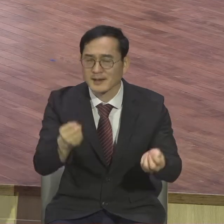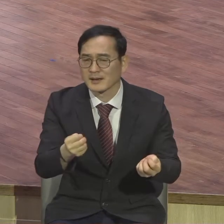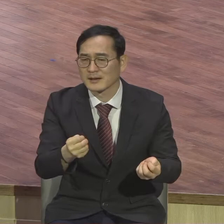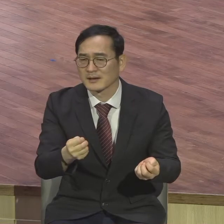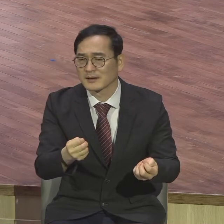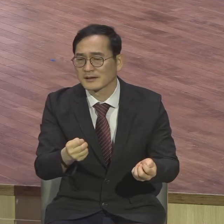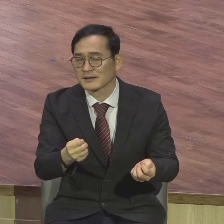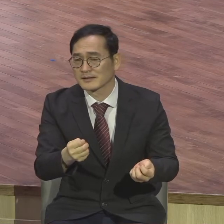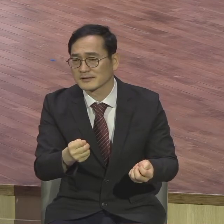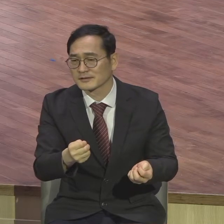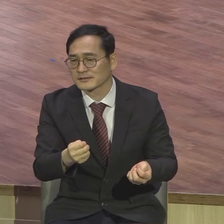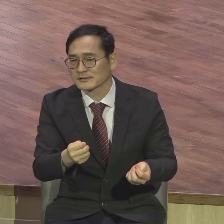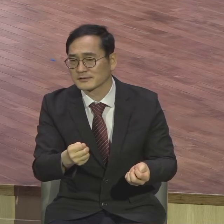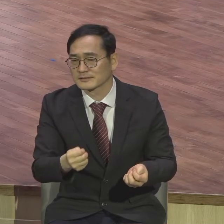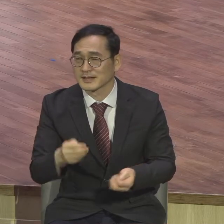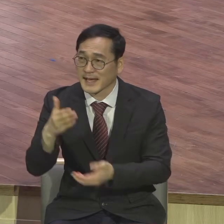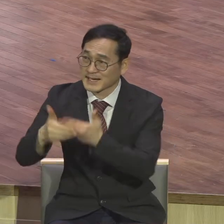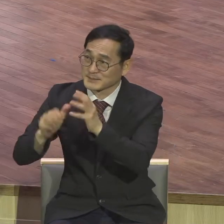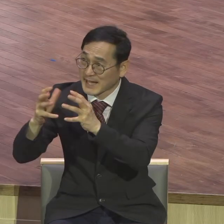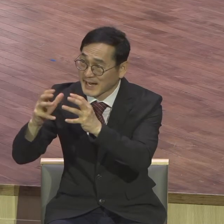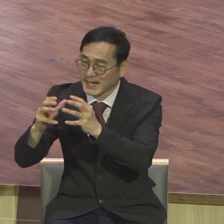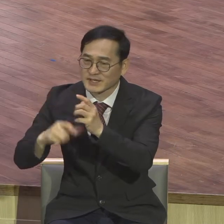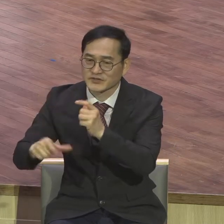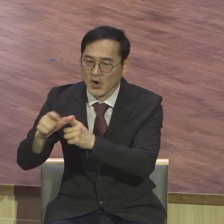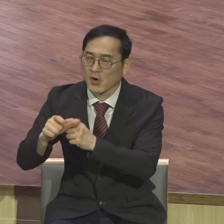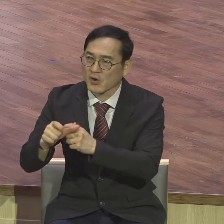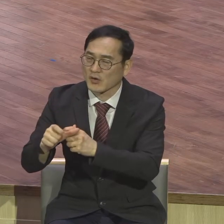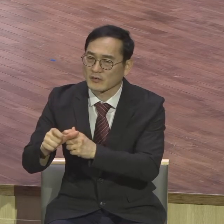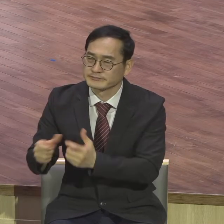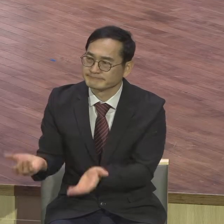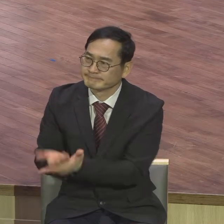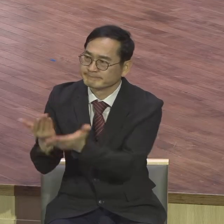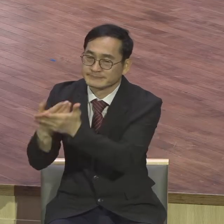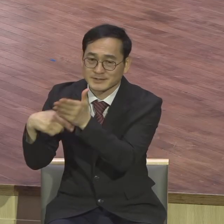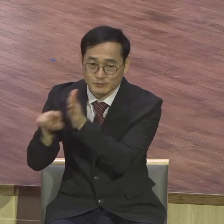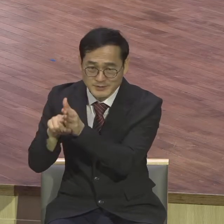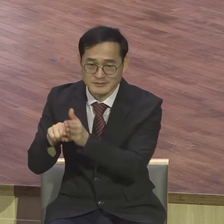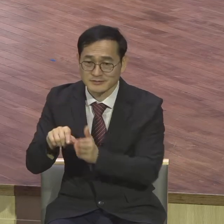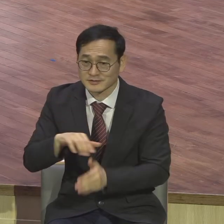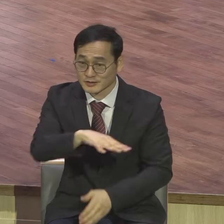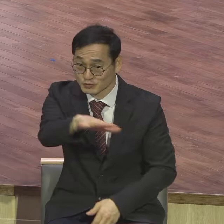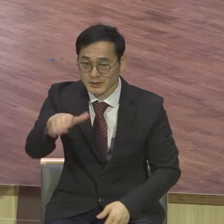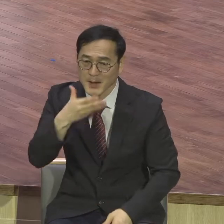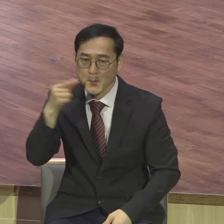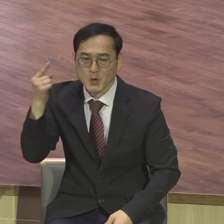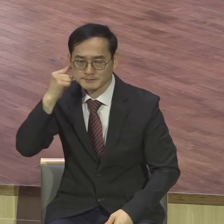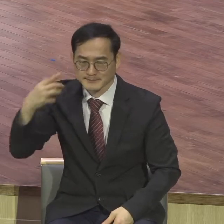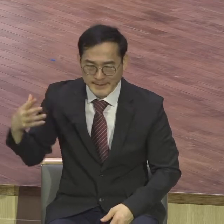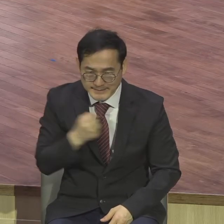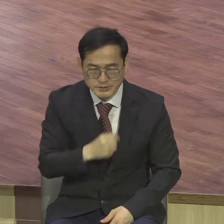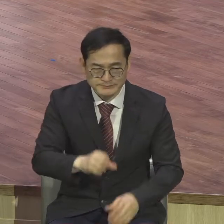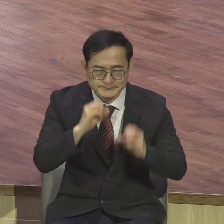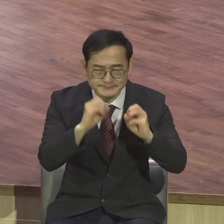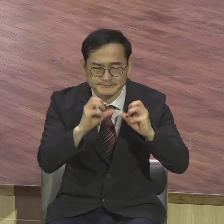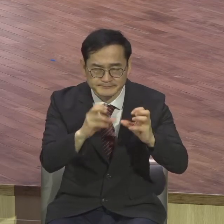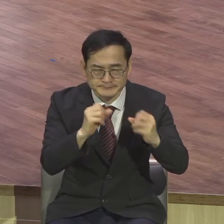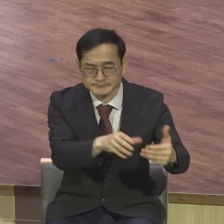가운데서 하나님의 나라를 확장해 나가는 복음 가진 복음 누리는 참 자유케